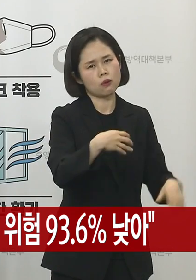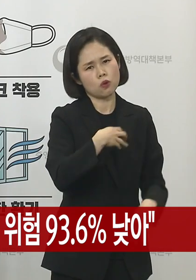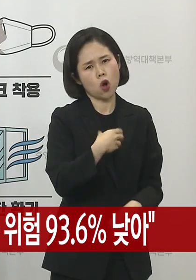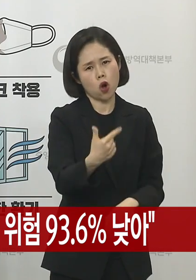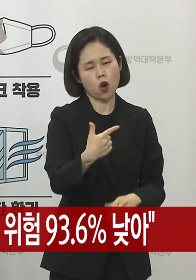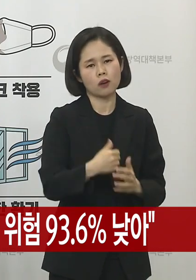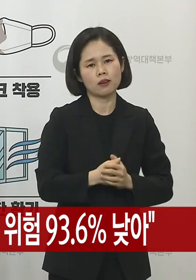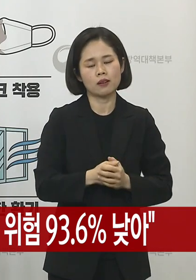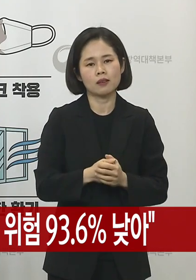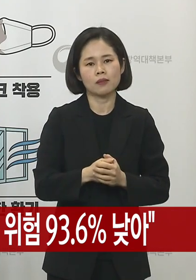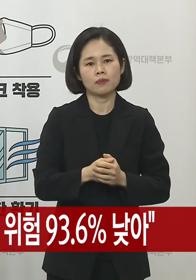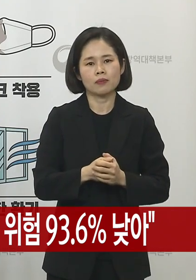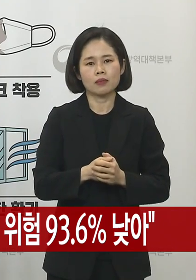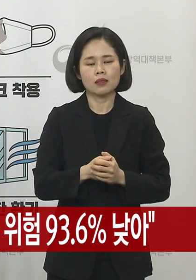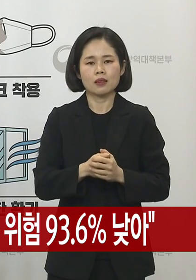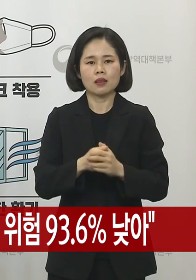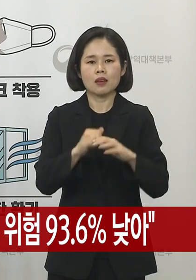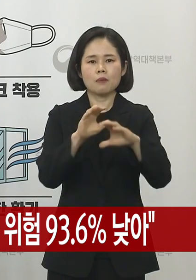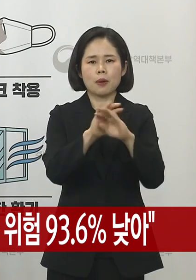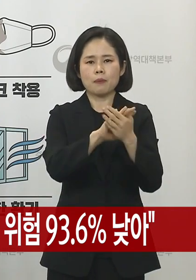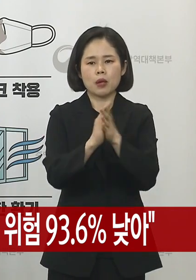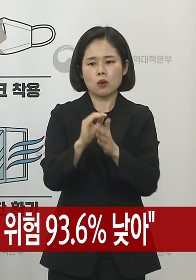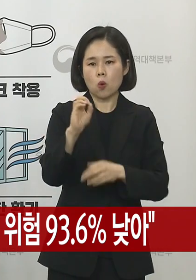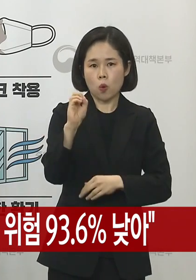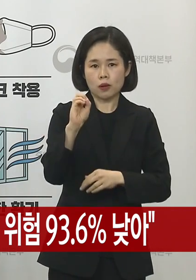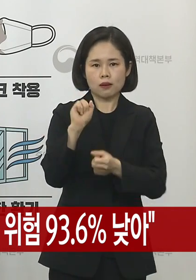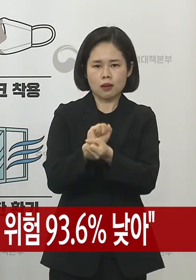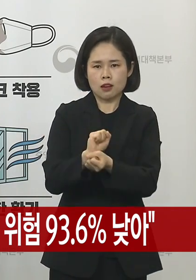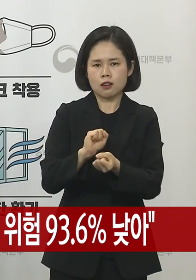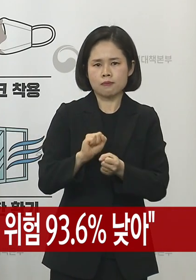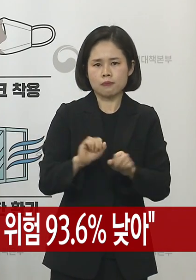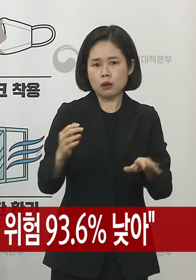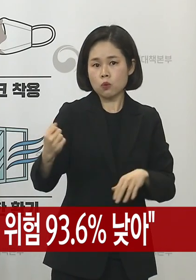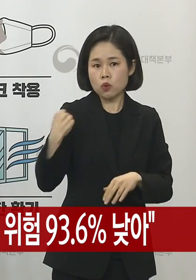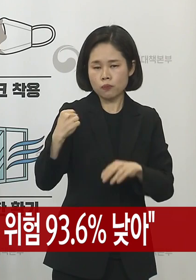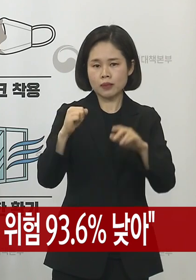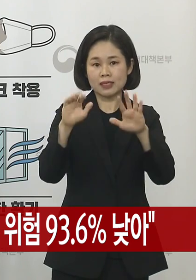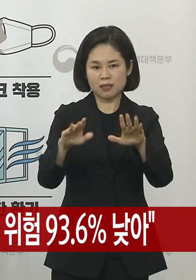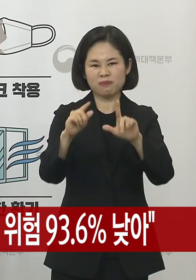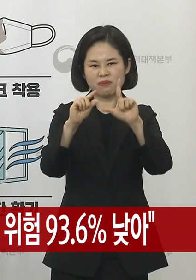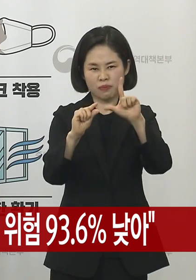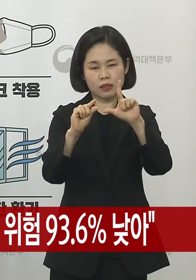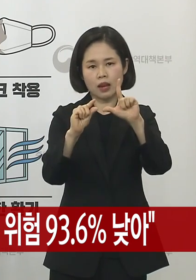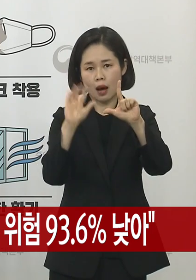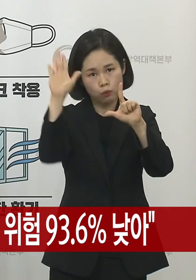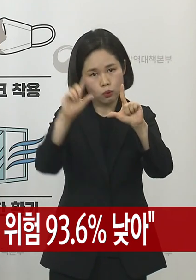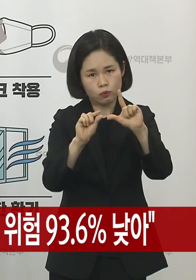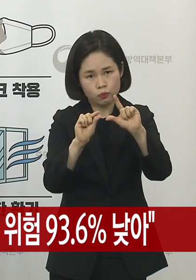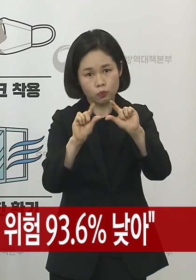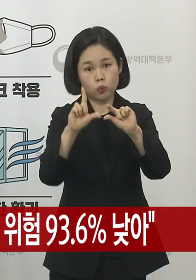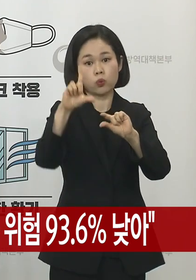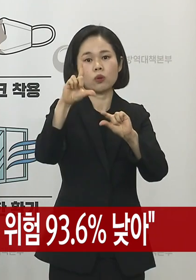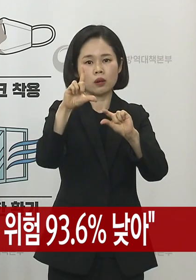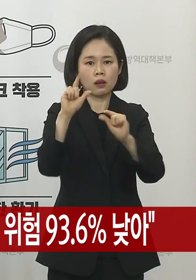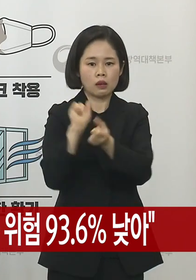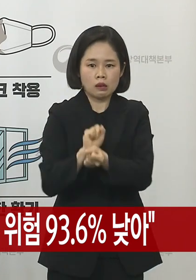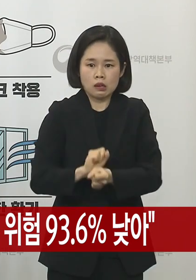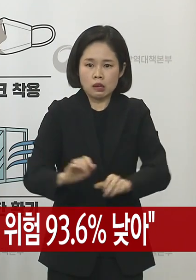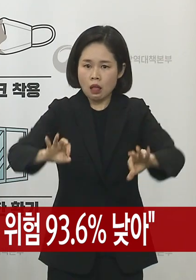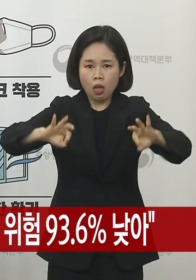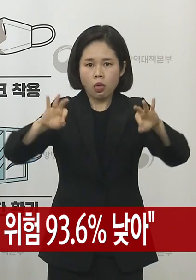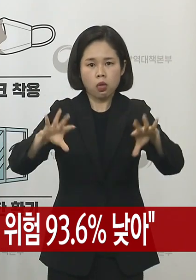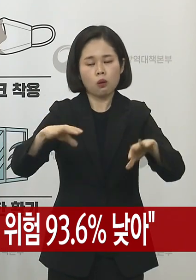높습니다. 또한 전파력이 높은 오미크론 변이가 우세종이 될 경우 단기간에 확진자가 급격히 증가할 수